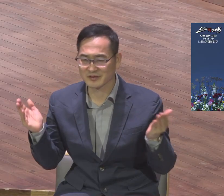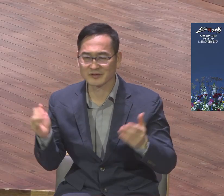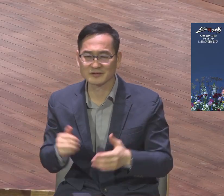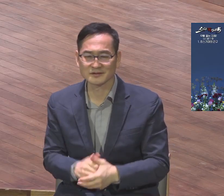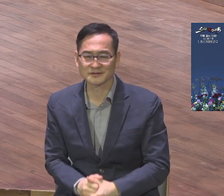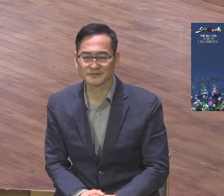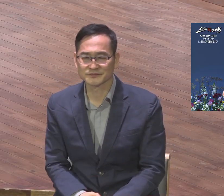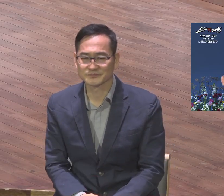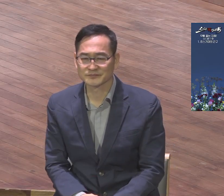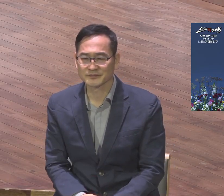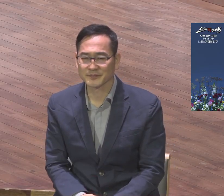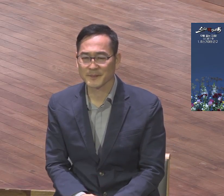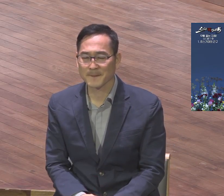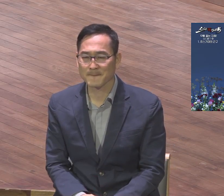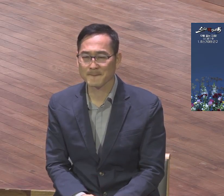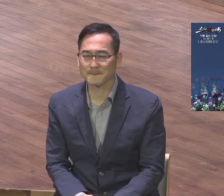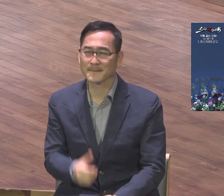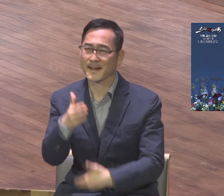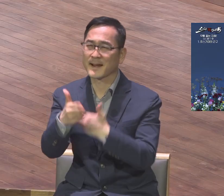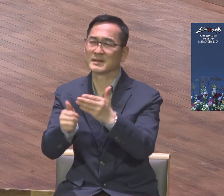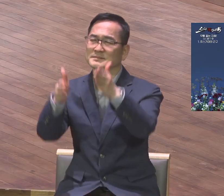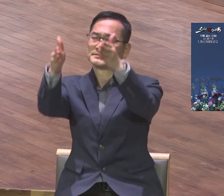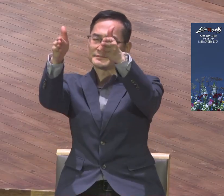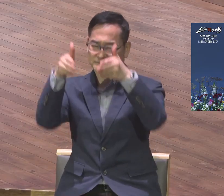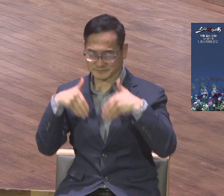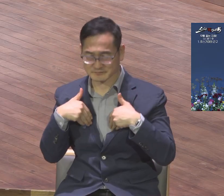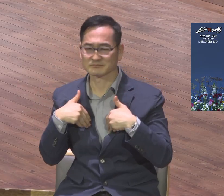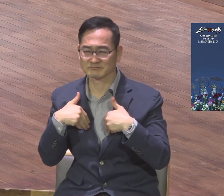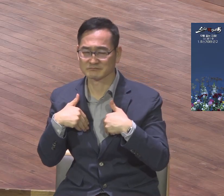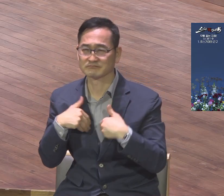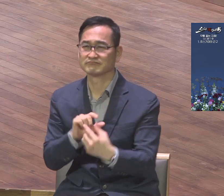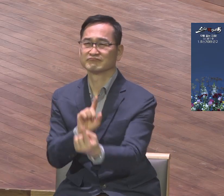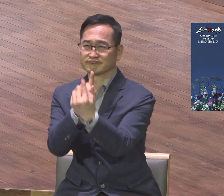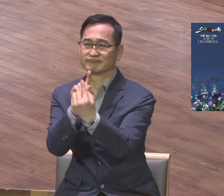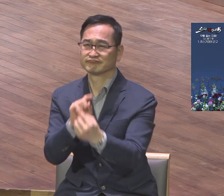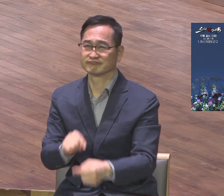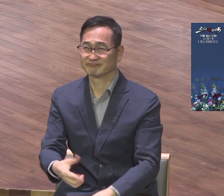아무런 가식 없이 하나님 앞에 토해놓으면 돼. 그냥